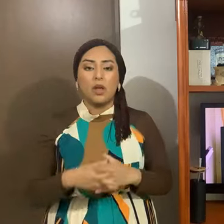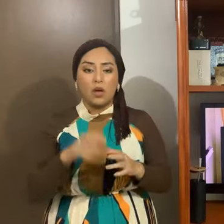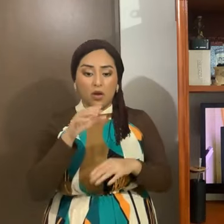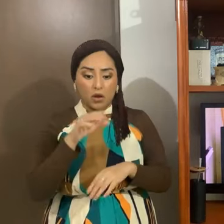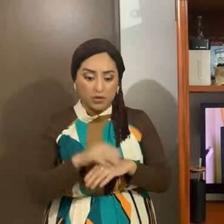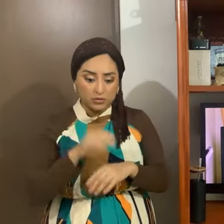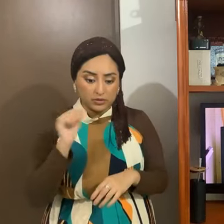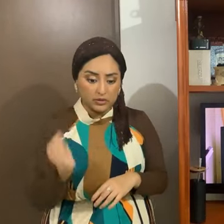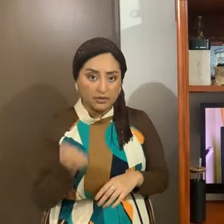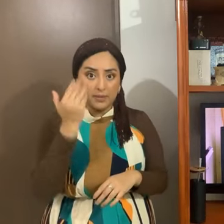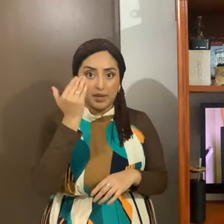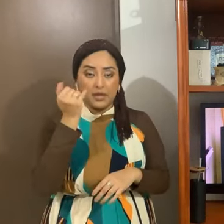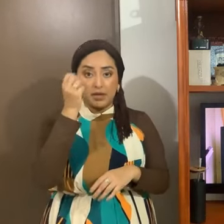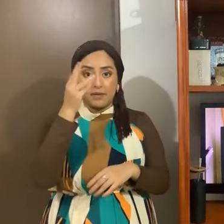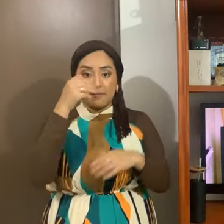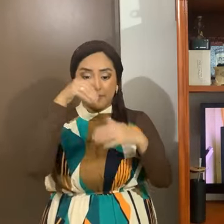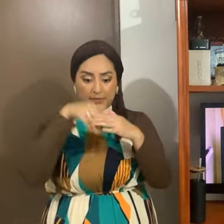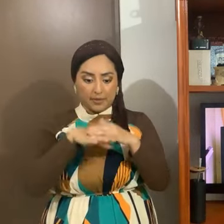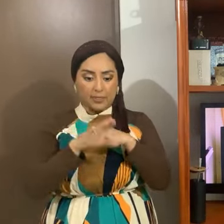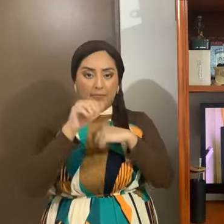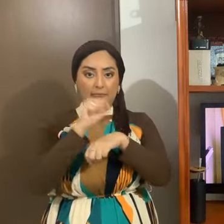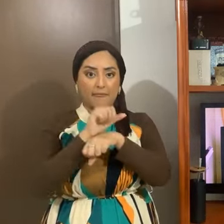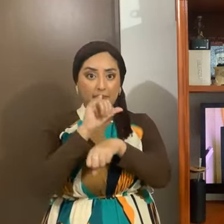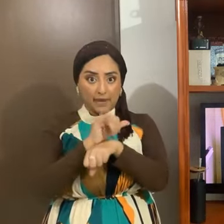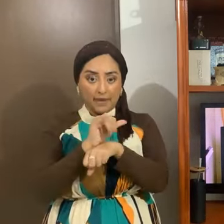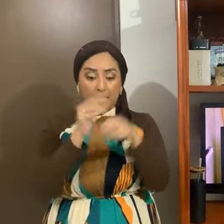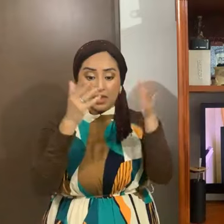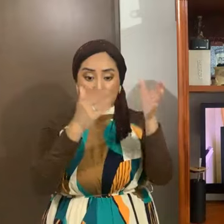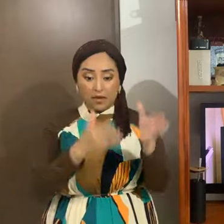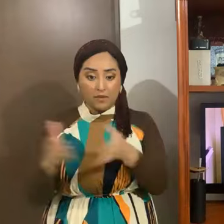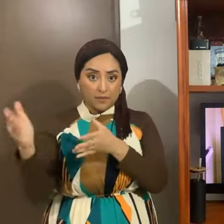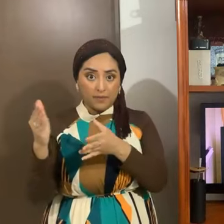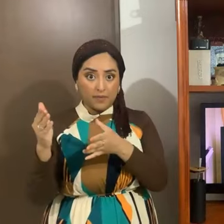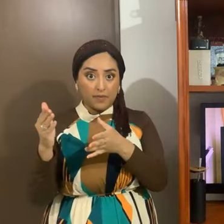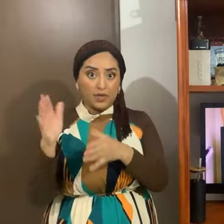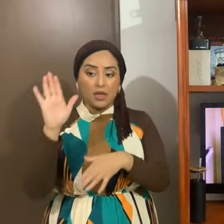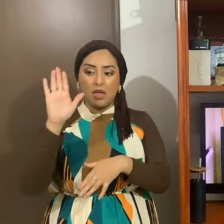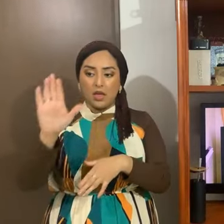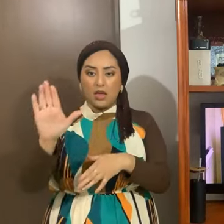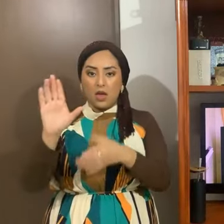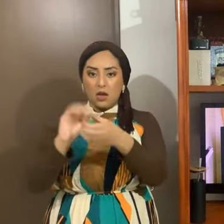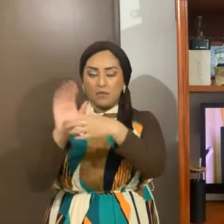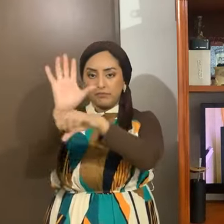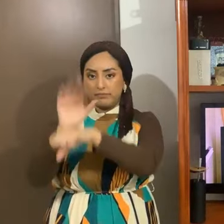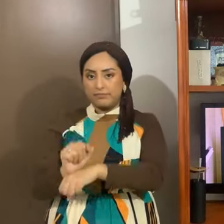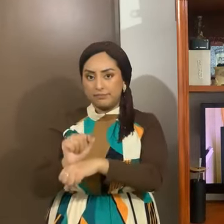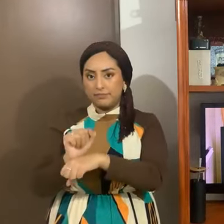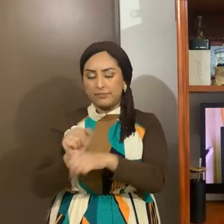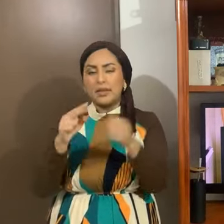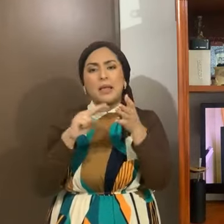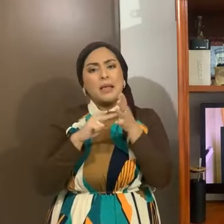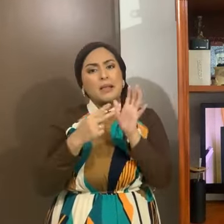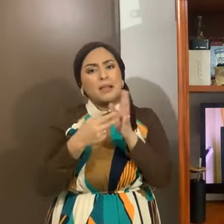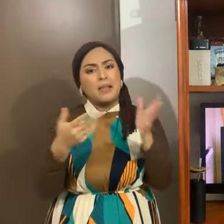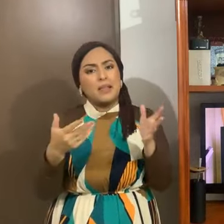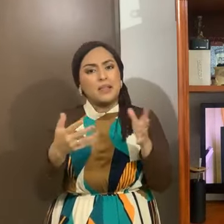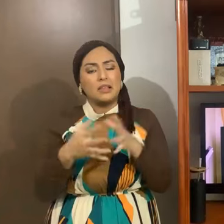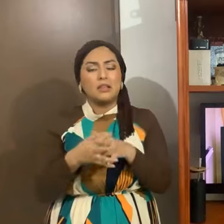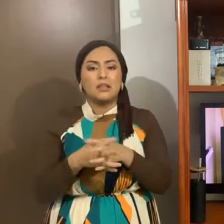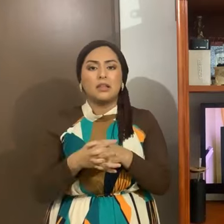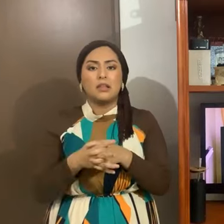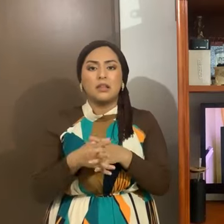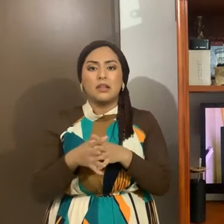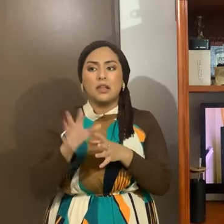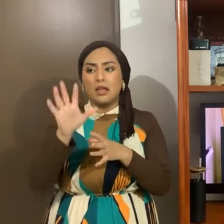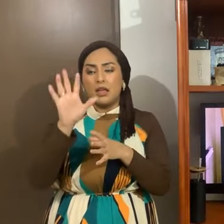el Shabbat entró en la sinagoga conforme a su costumbre. ¿Qué quiere decir aquí? Podríamos